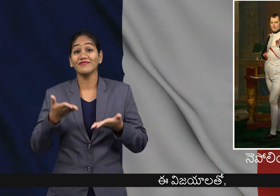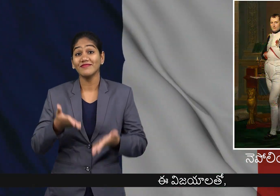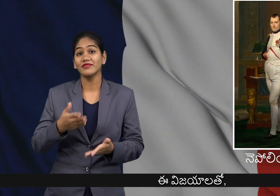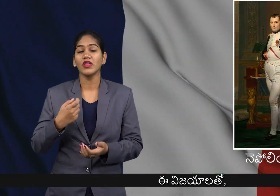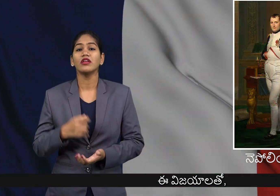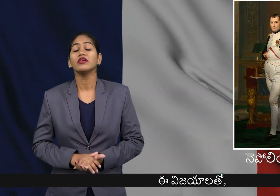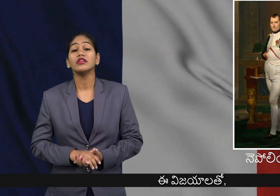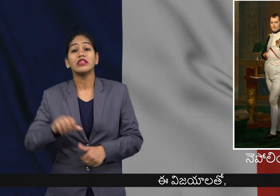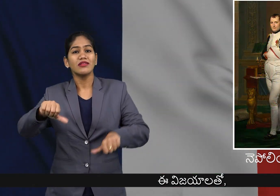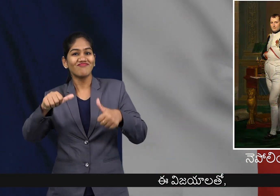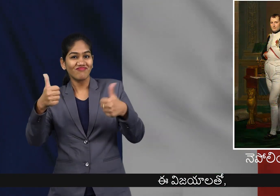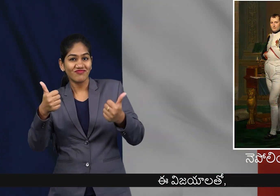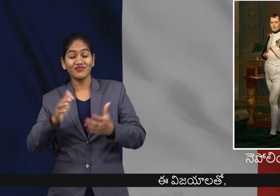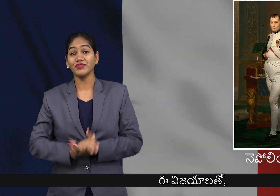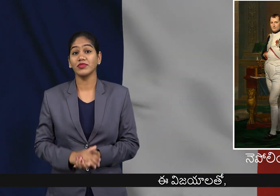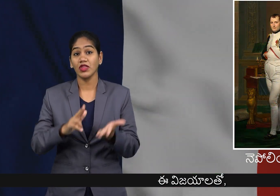ఈ విజయాలతో